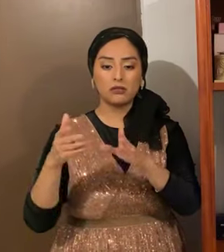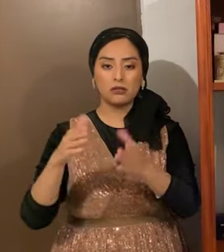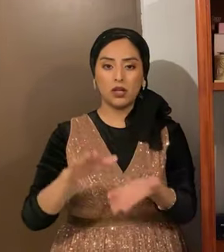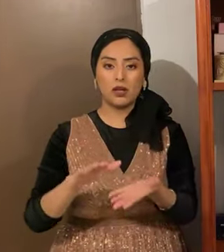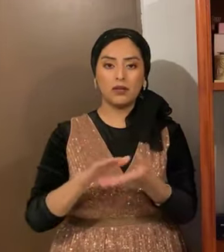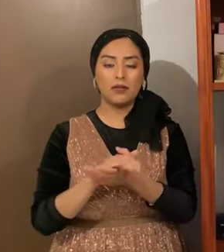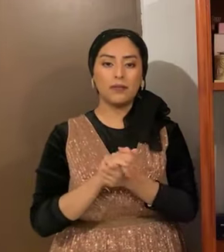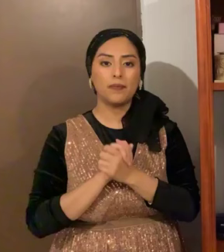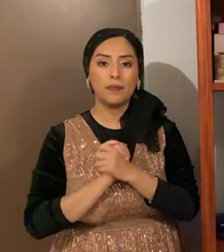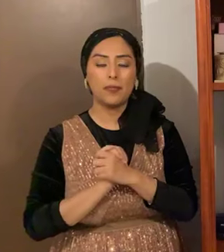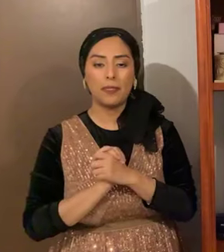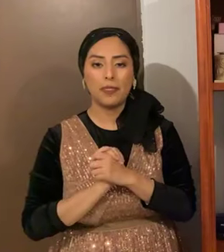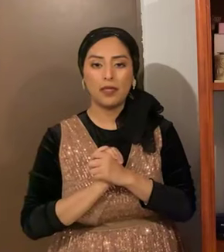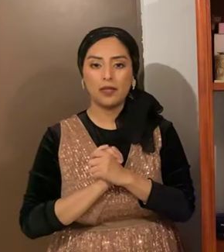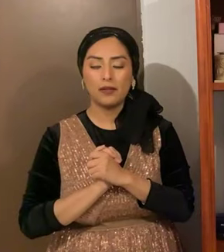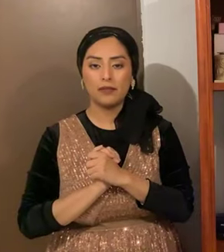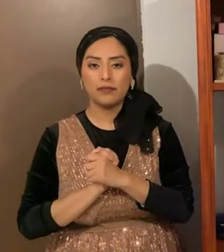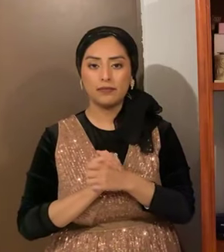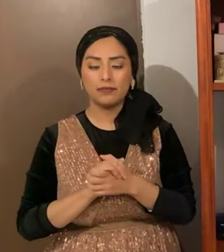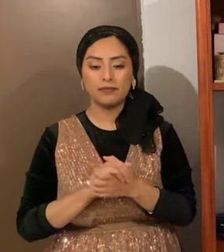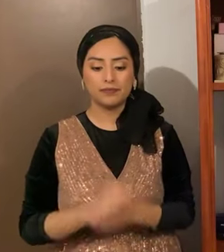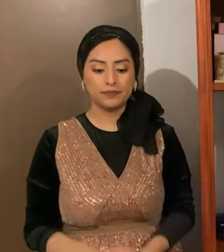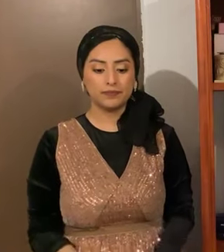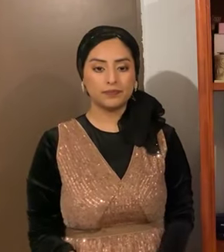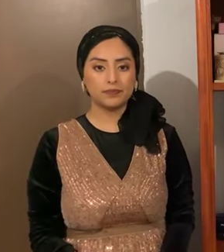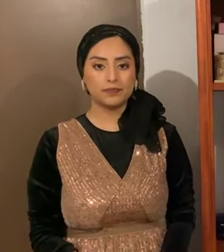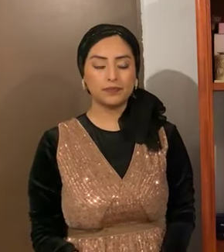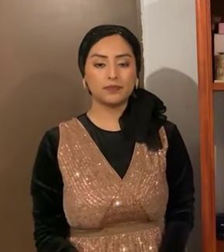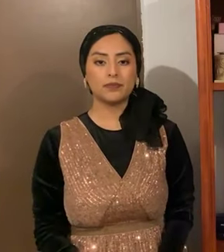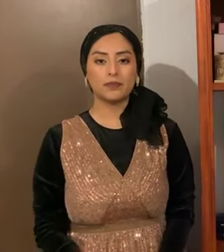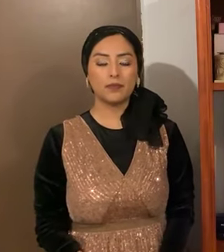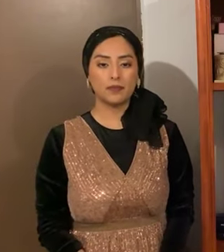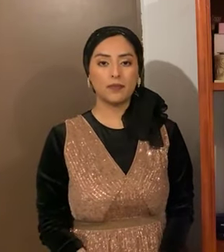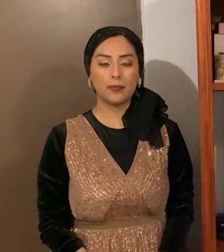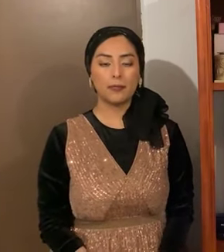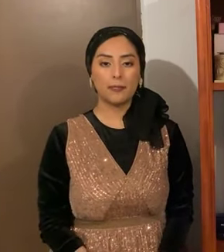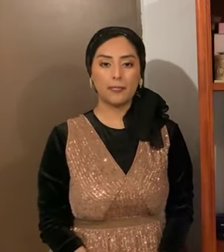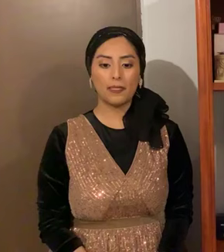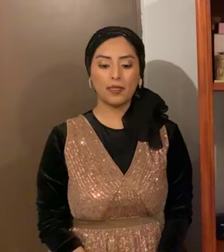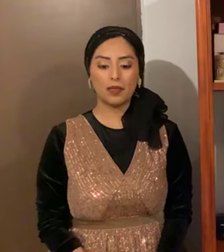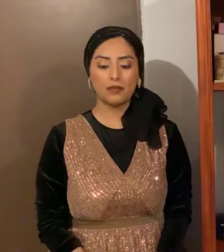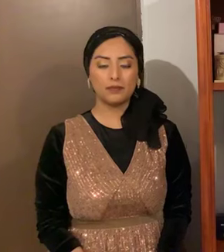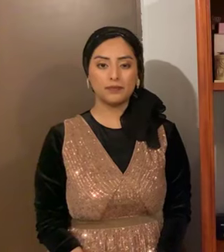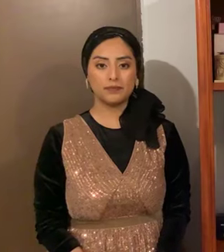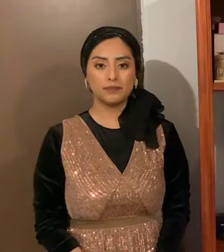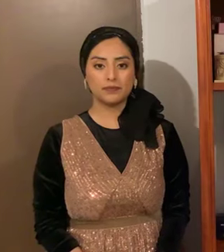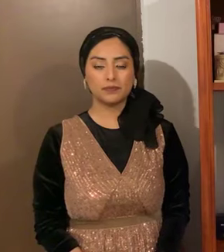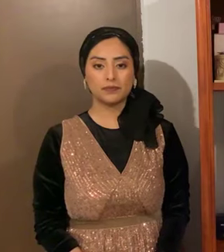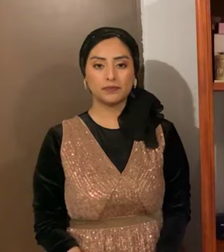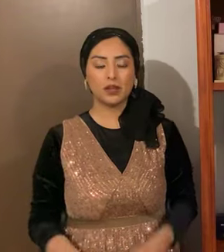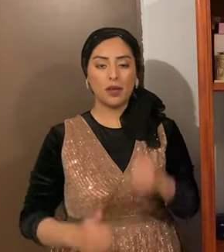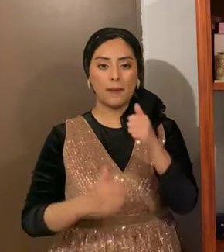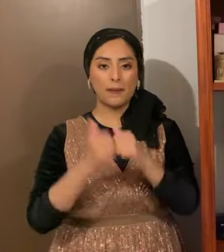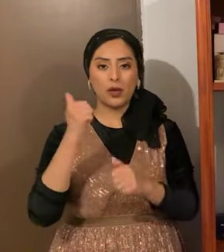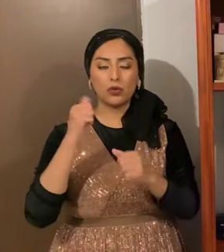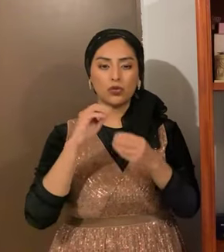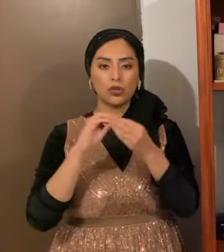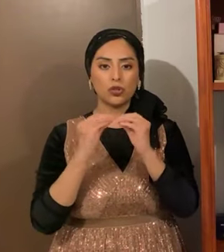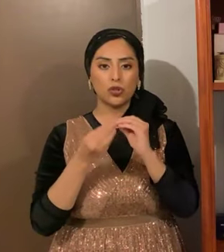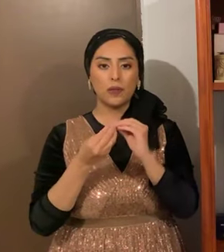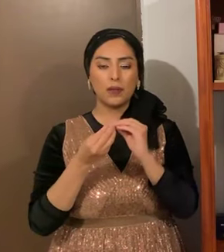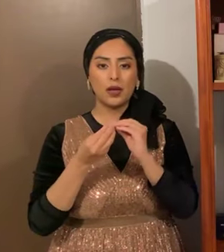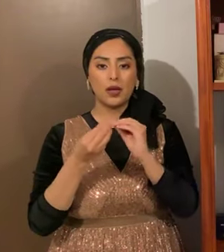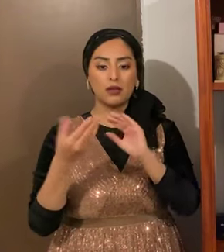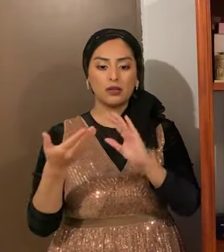entre febrero del 2022 y diciembre del 2025, lo que según indicó fue el mayor número de muertes de tropas